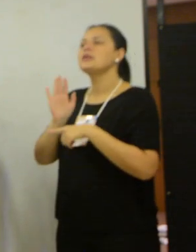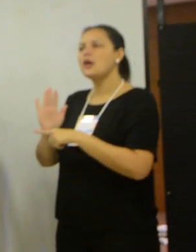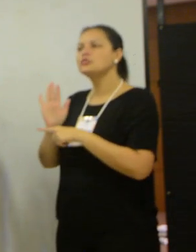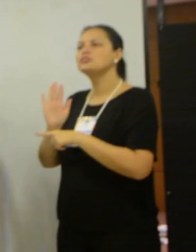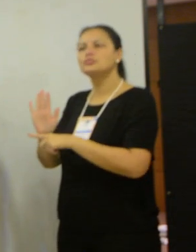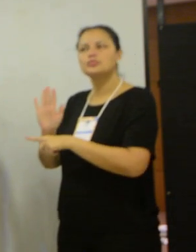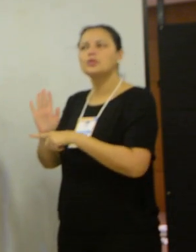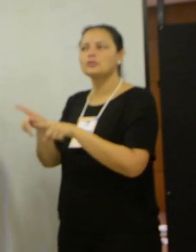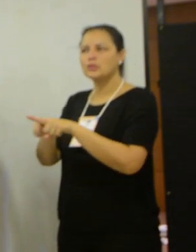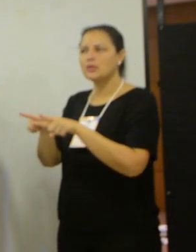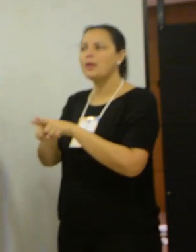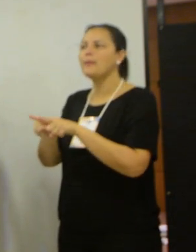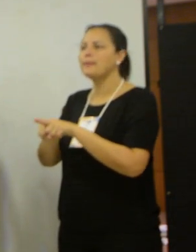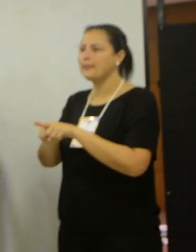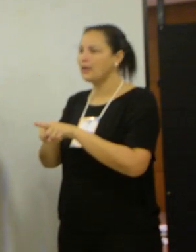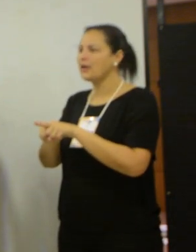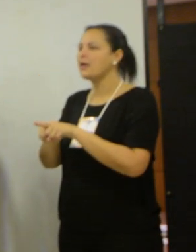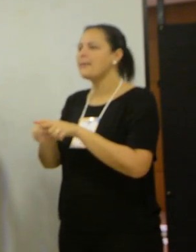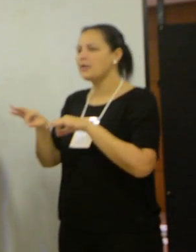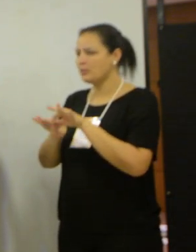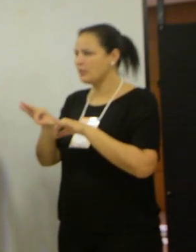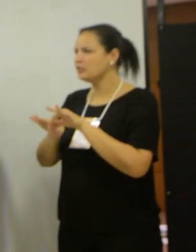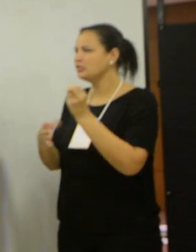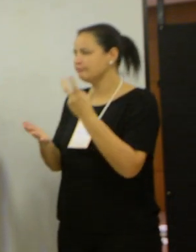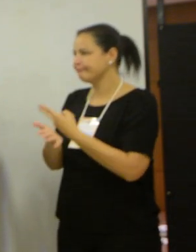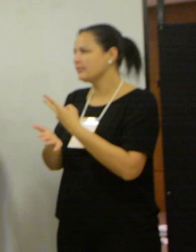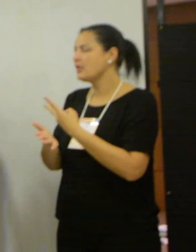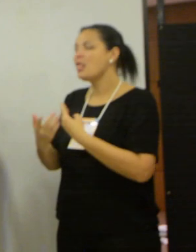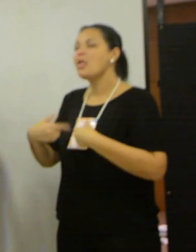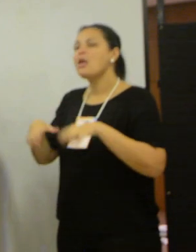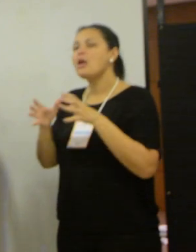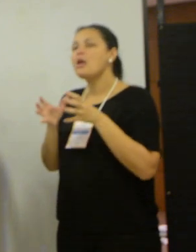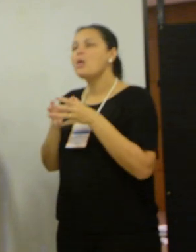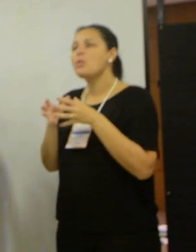que este projeto aconteça. É uma equipe